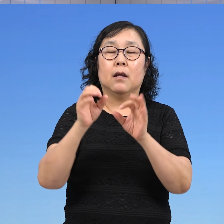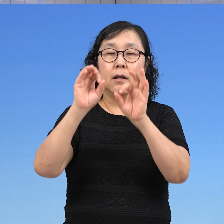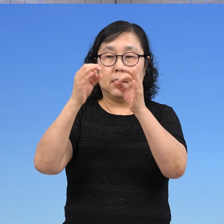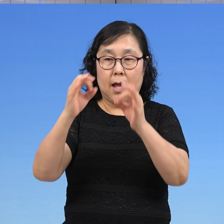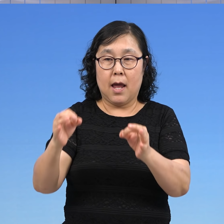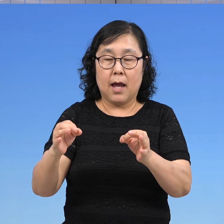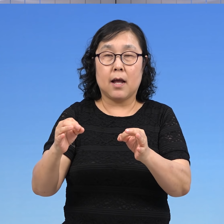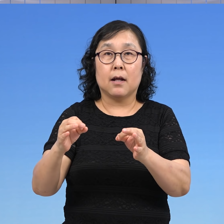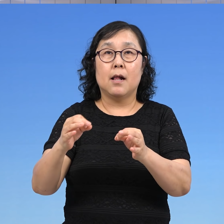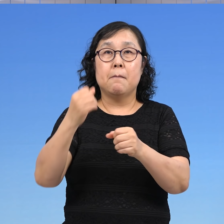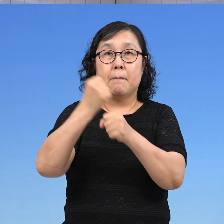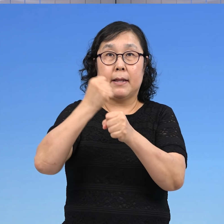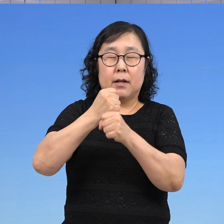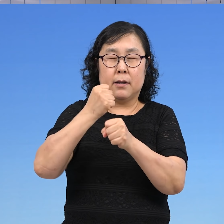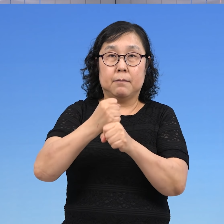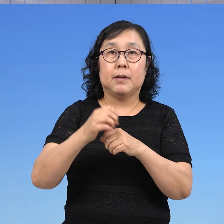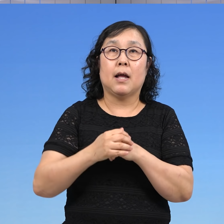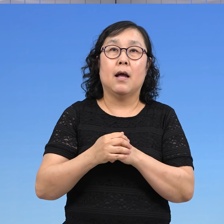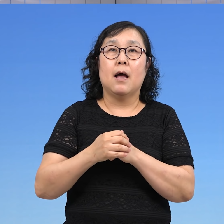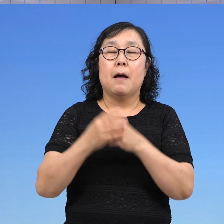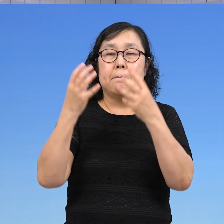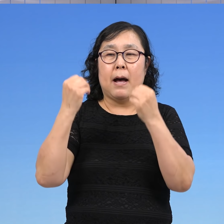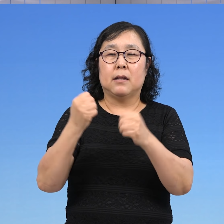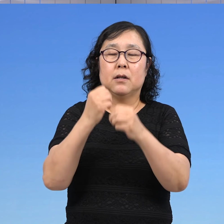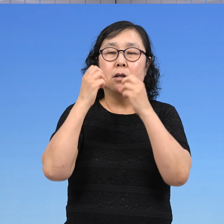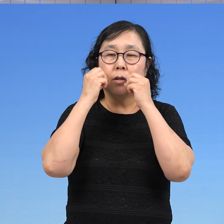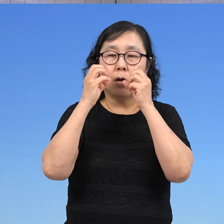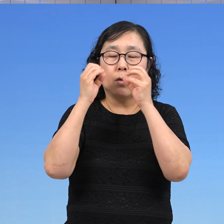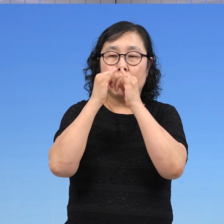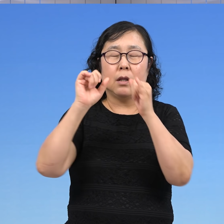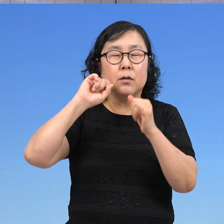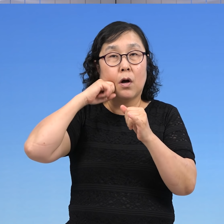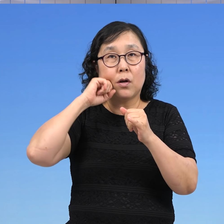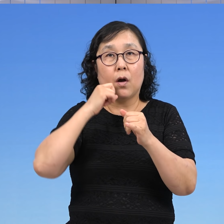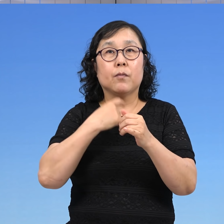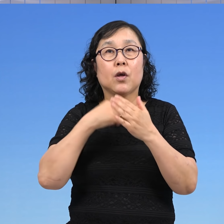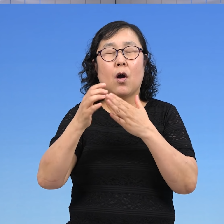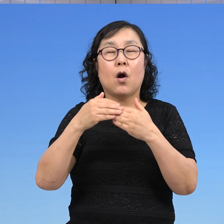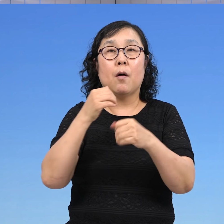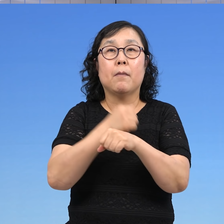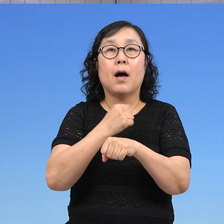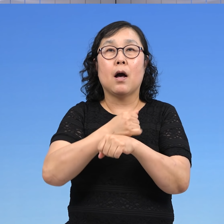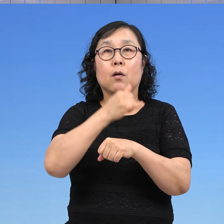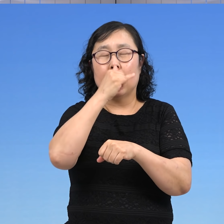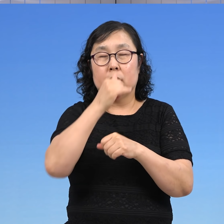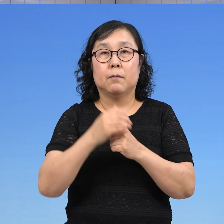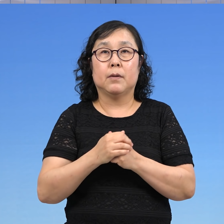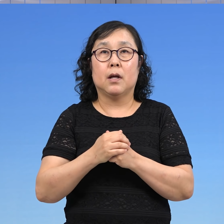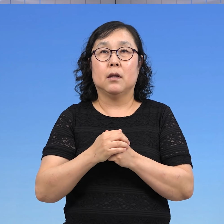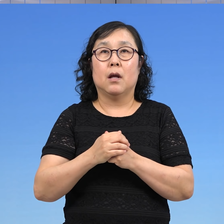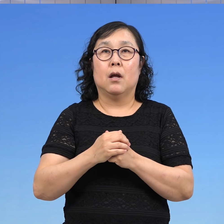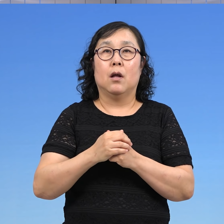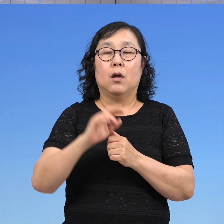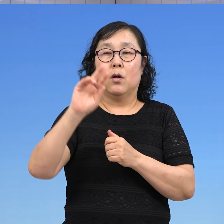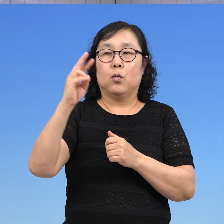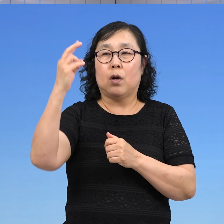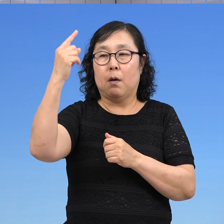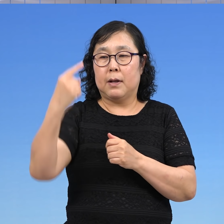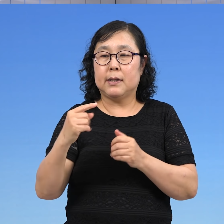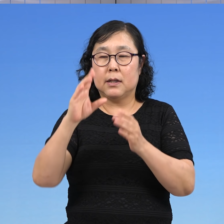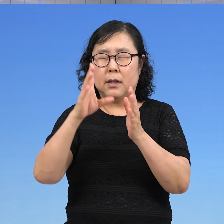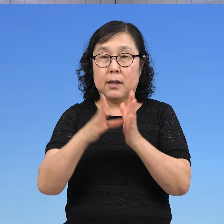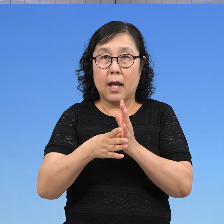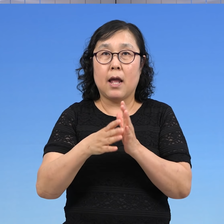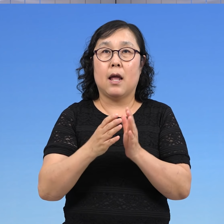각지의 있던 수 많은 선교사님들이 어려움을 겪고 있고 그 분들이 지금 국내로 귀국을 했을 때 머물 집이 없다는